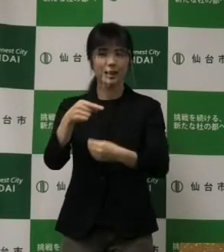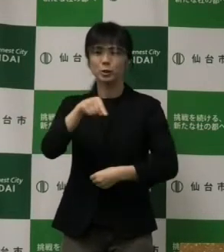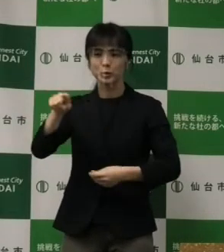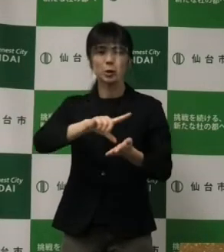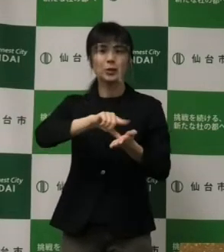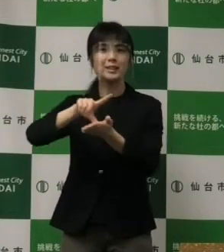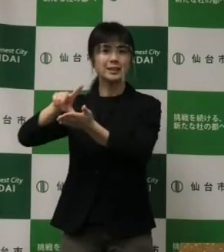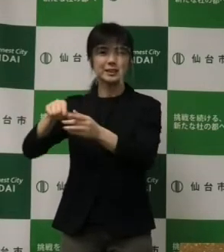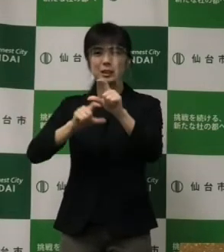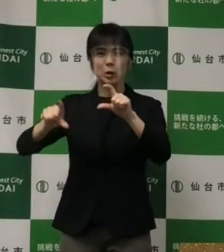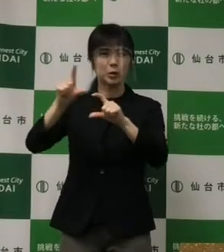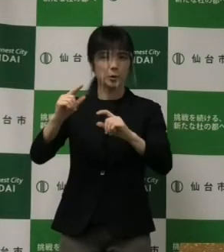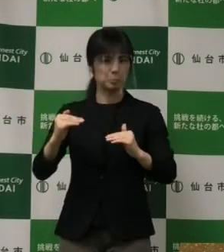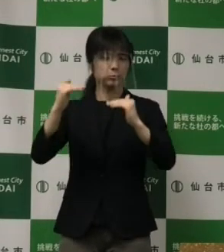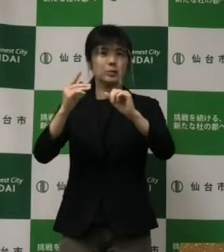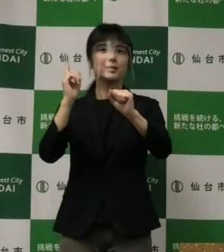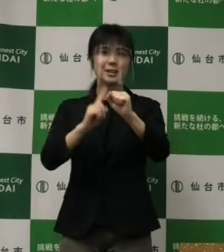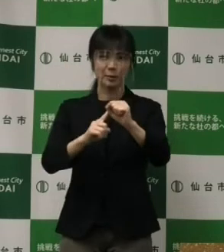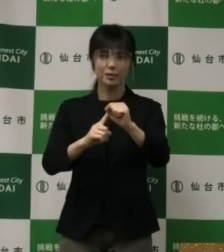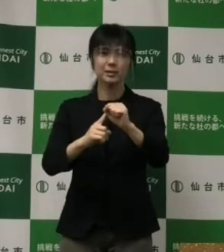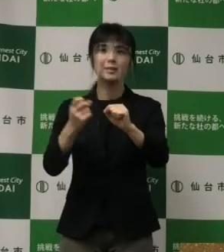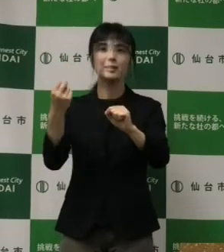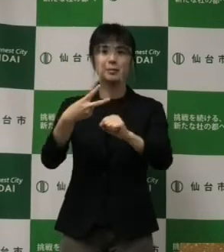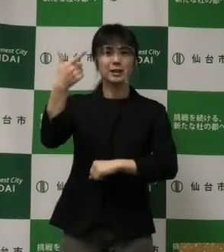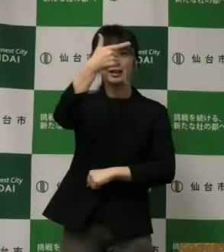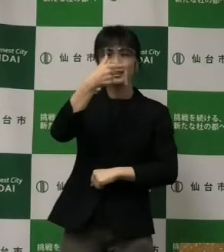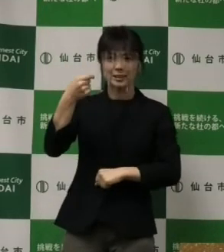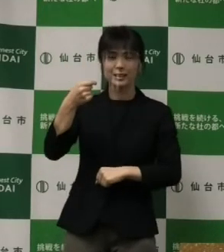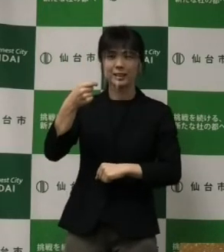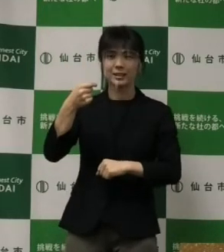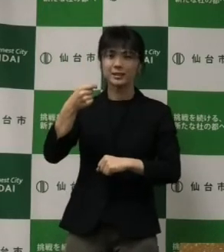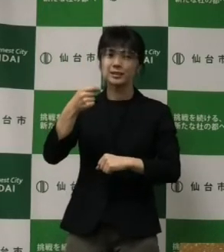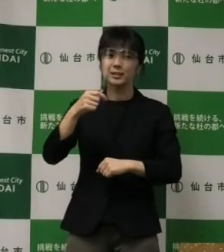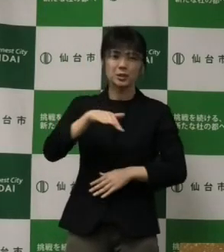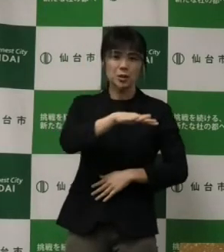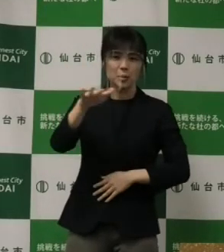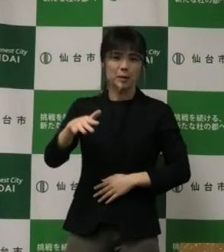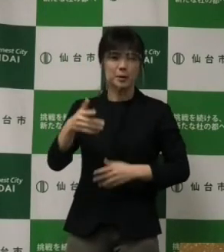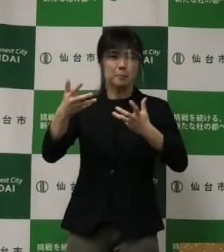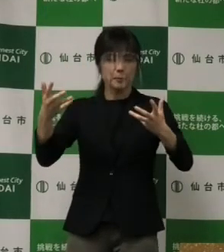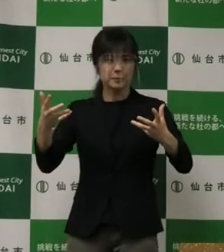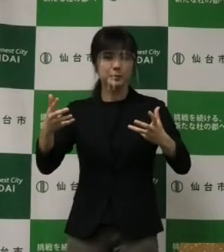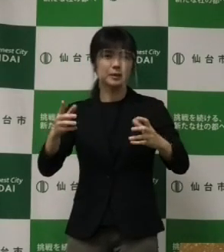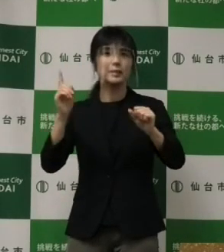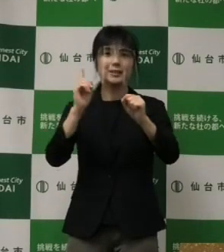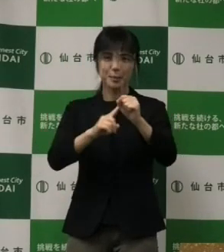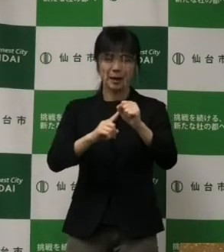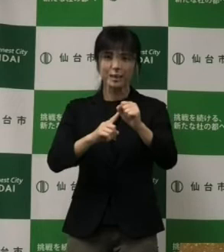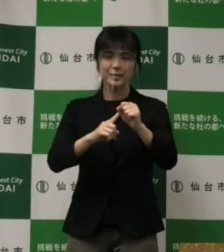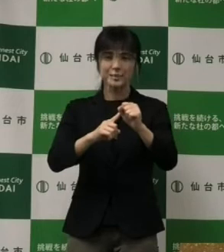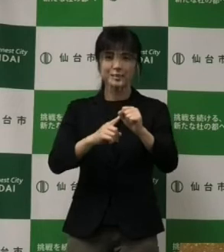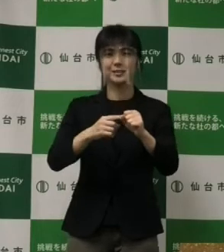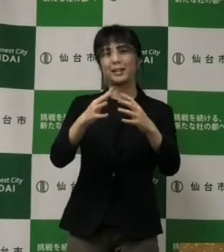くするために、また仙台の仙台県域を活性化させるために、宮城県を元気にする